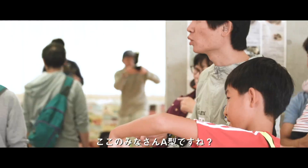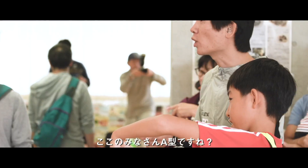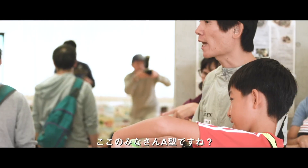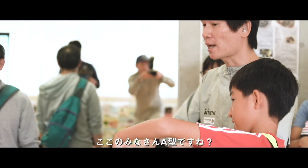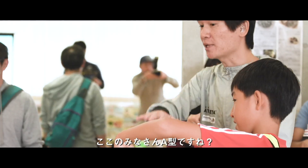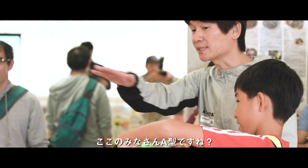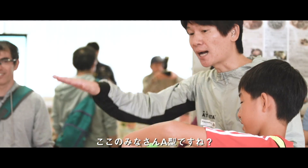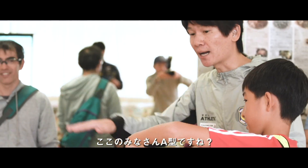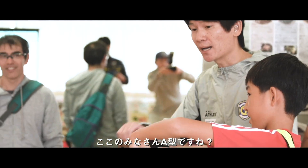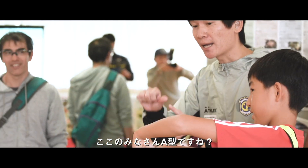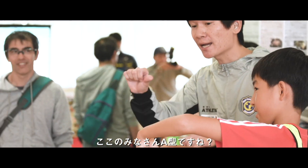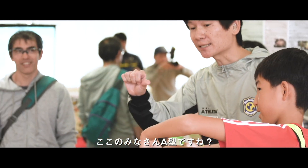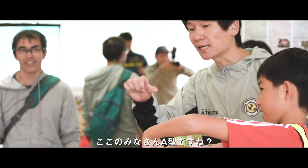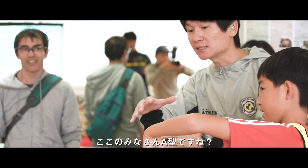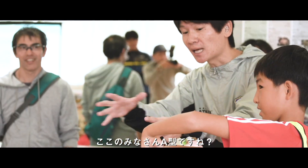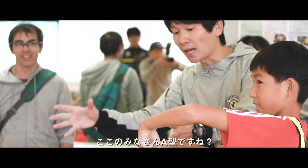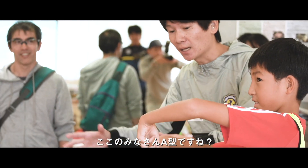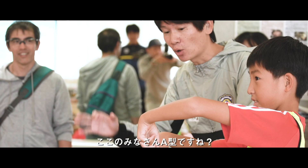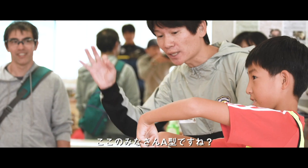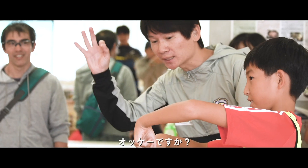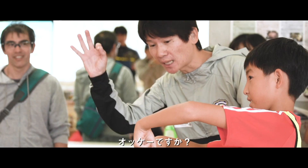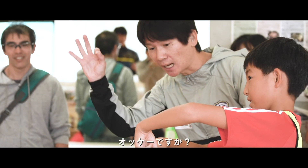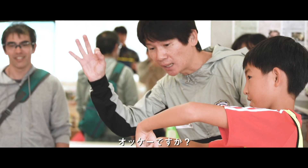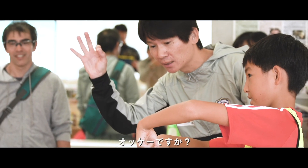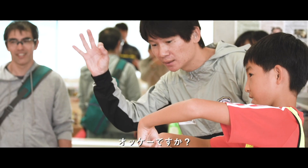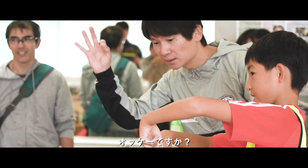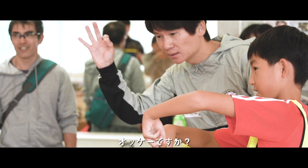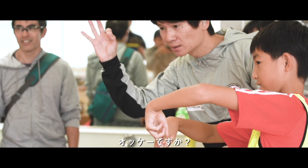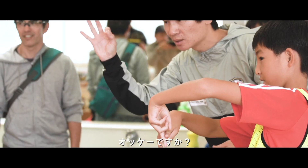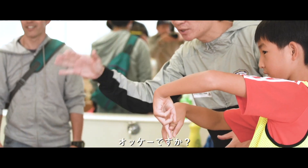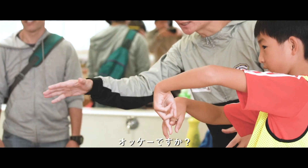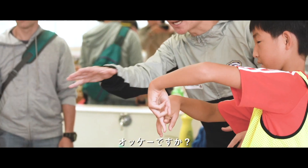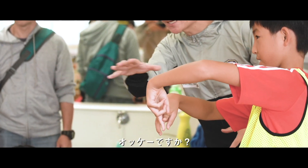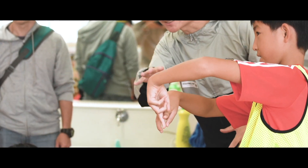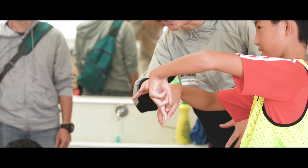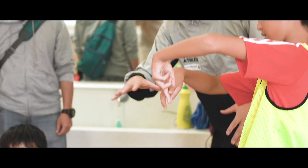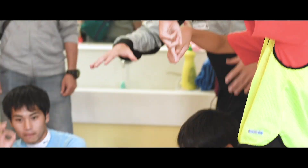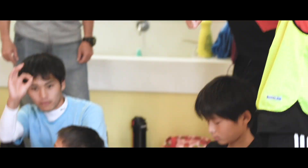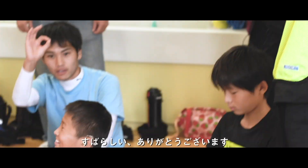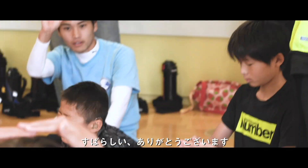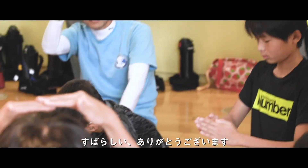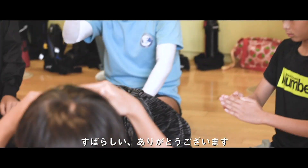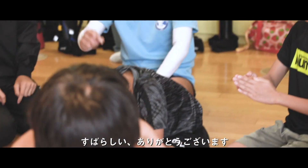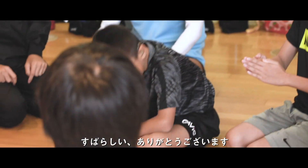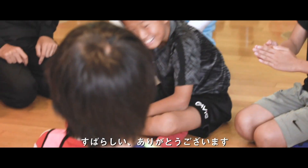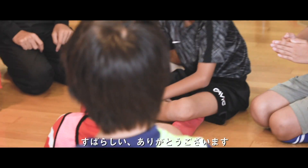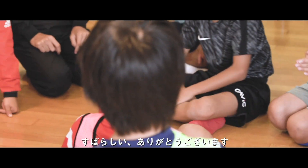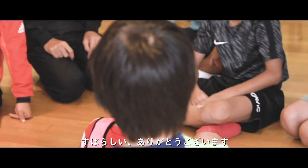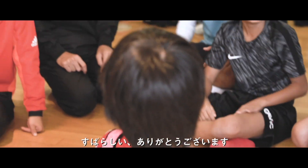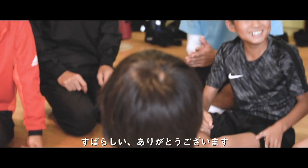これ、皆さん、A 型ですね。起きるか？皆さん、A 型。あー、OK、素晴らしい。ありがとうござい